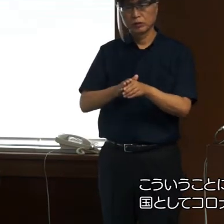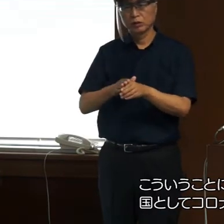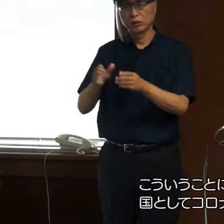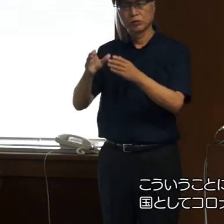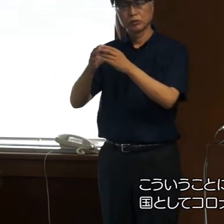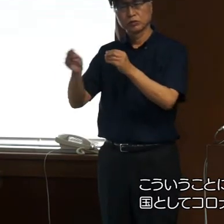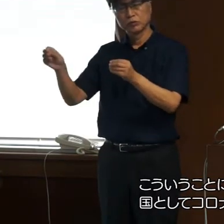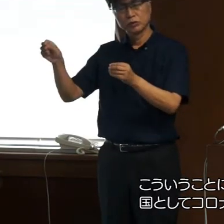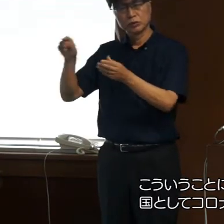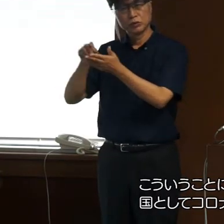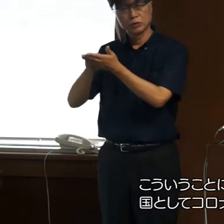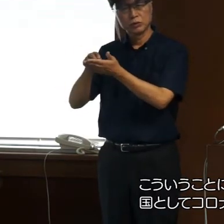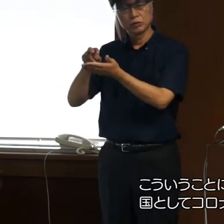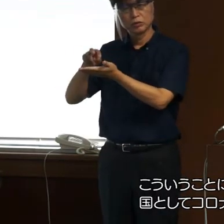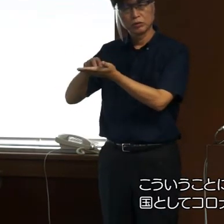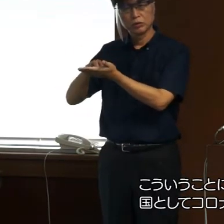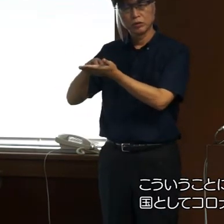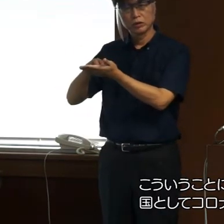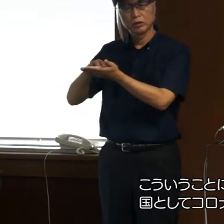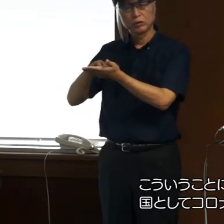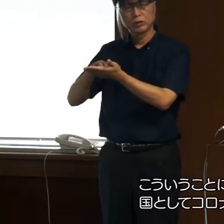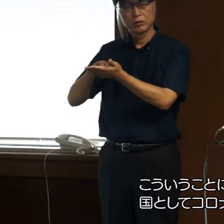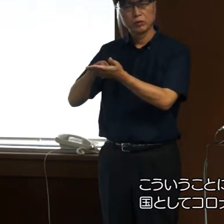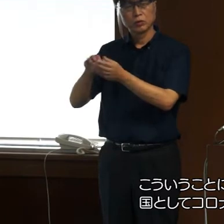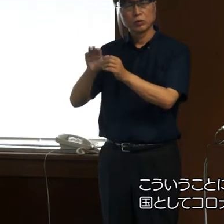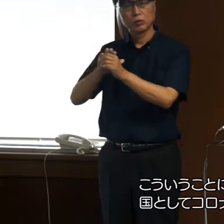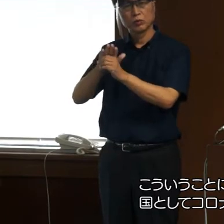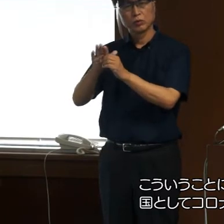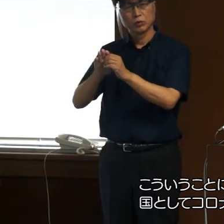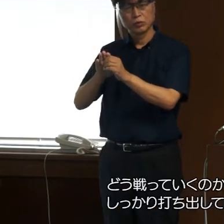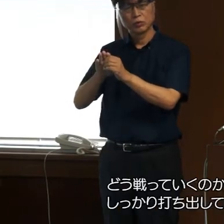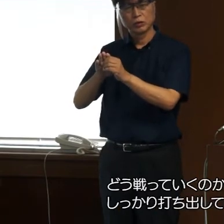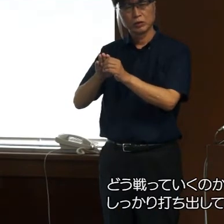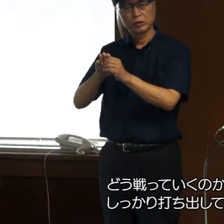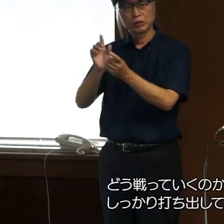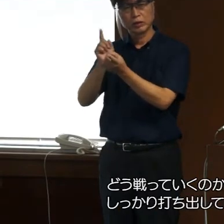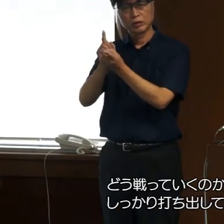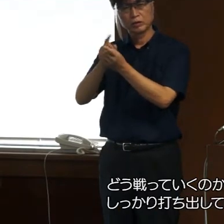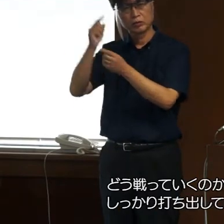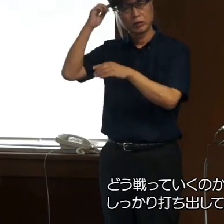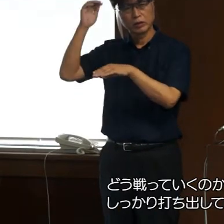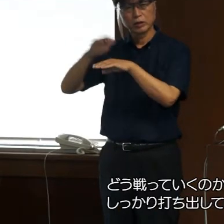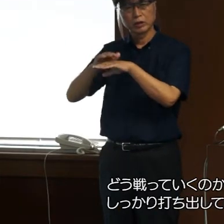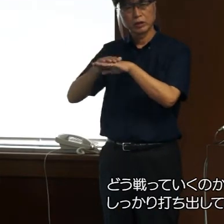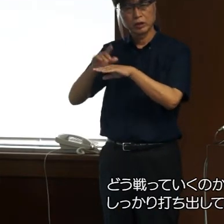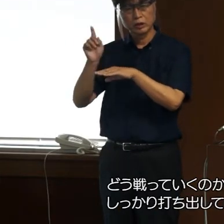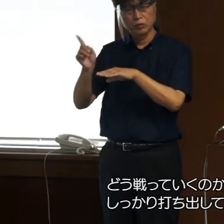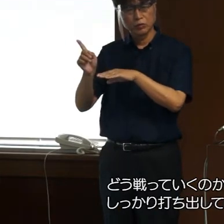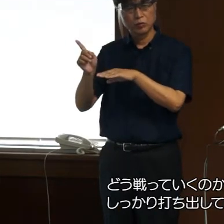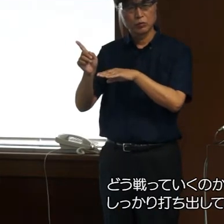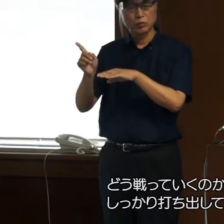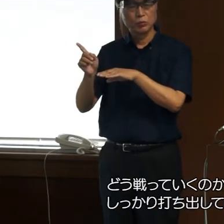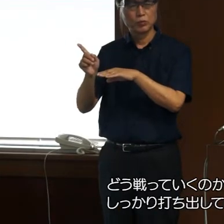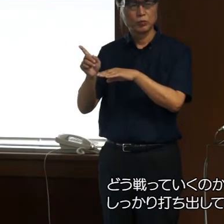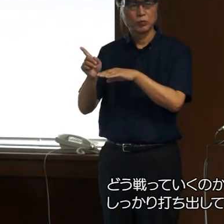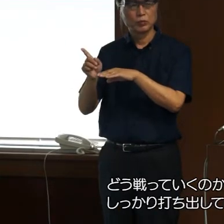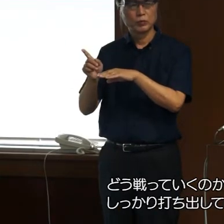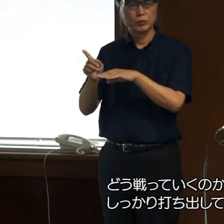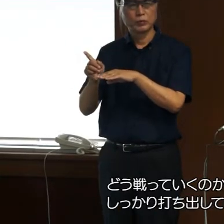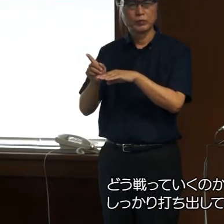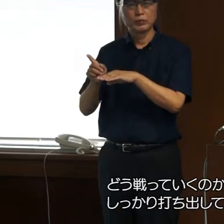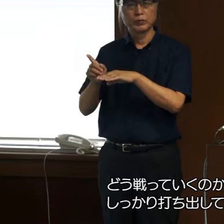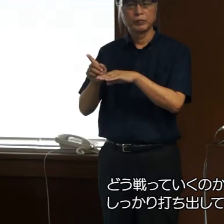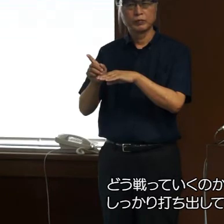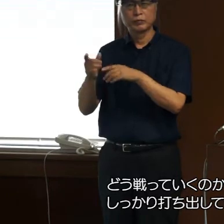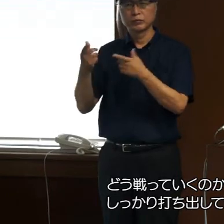国として、コロナとその対抗するこのスタンス、どう戦っていくのかというところについ